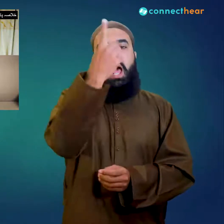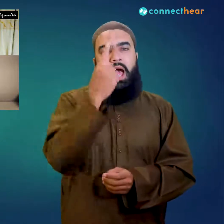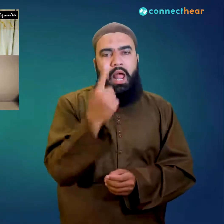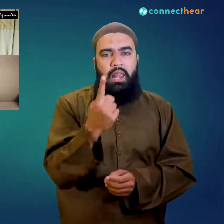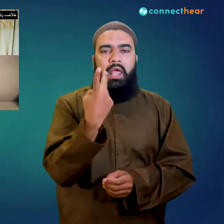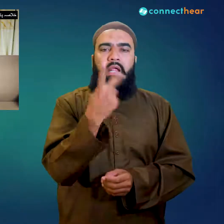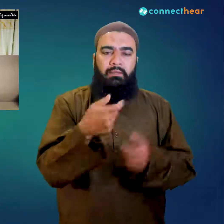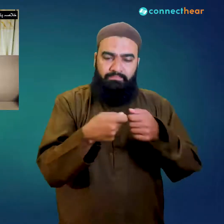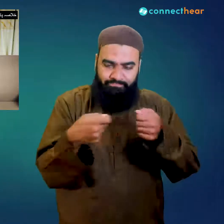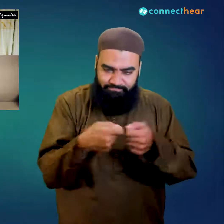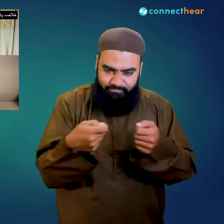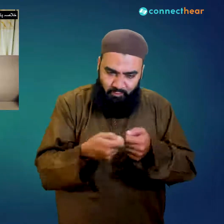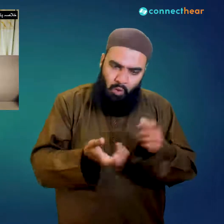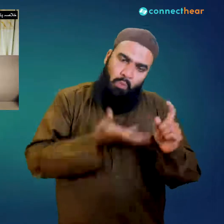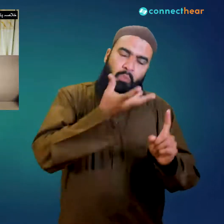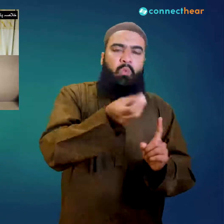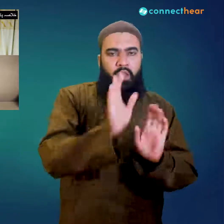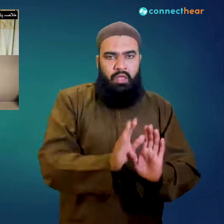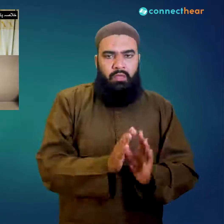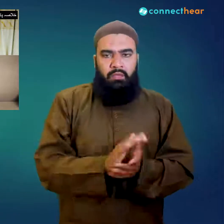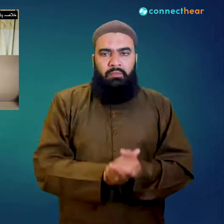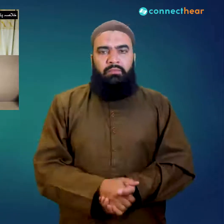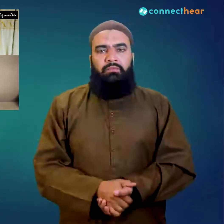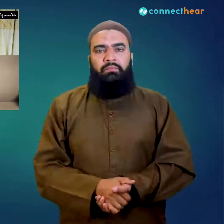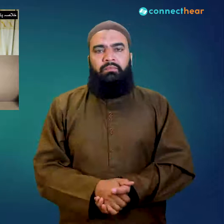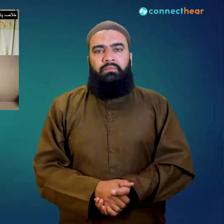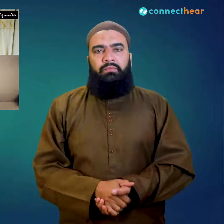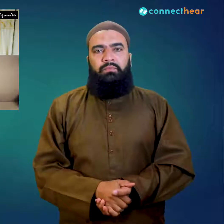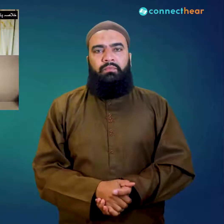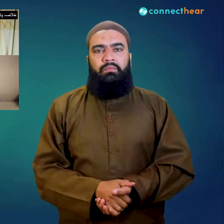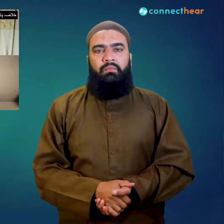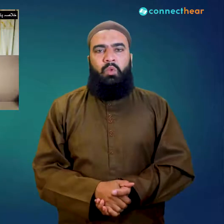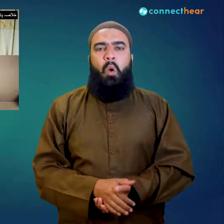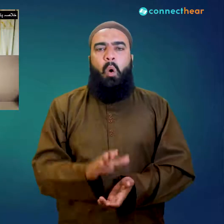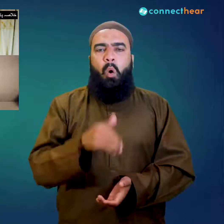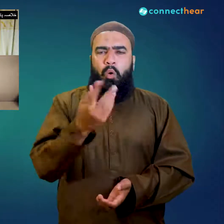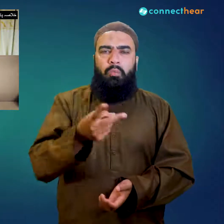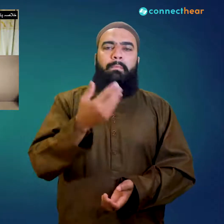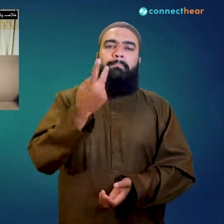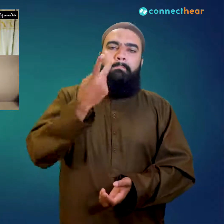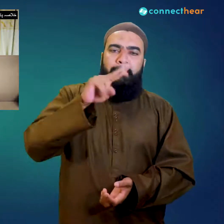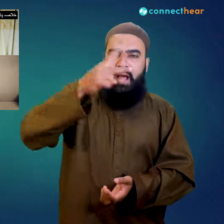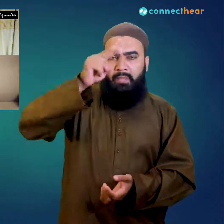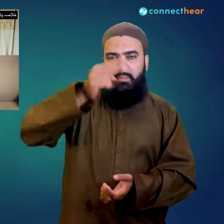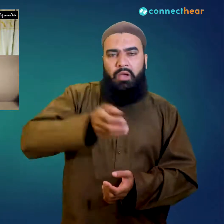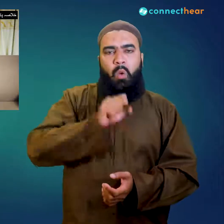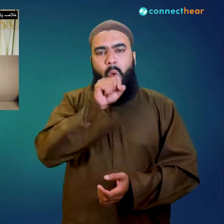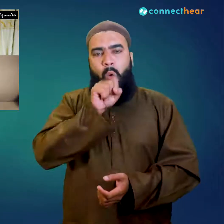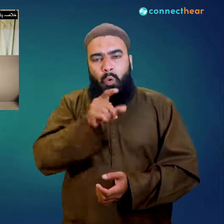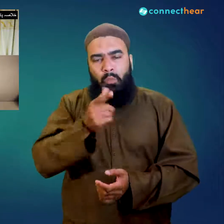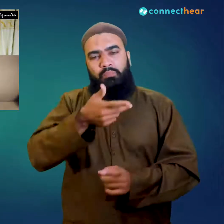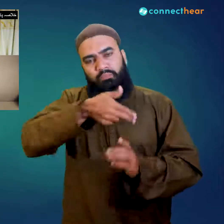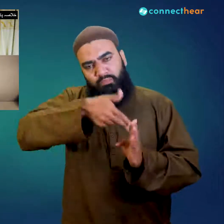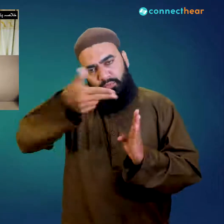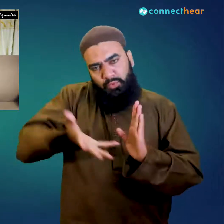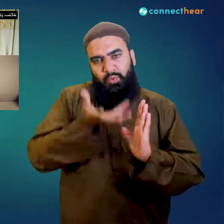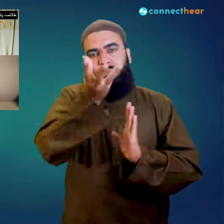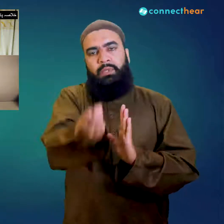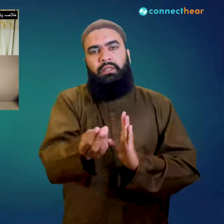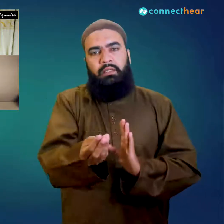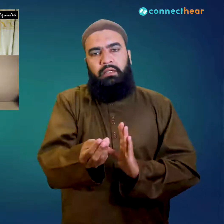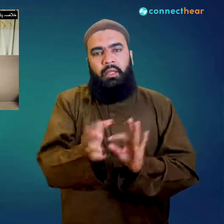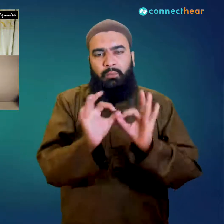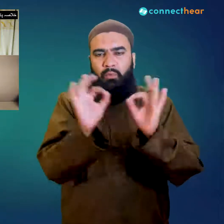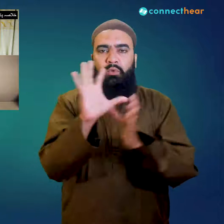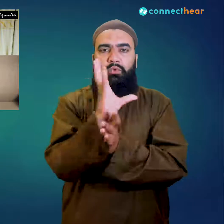اللہ کی تسبیح بیان کریں، وسبحوہ بکرۃ واصیلا، اور یہ بات بھی ملتی ہے کہ کائنات کی 7 زمین